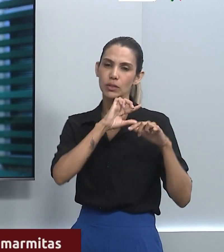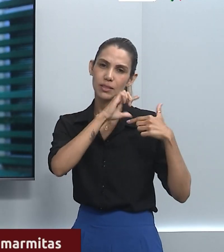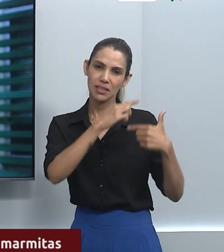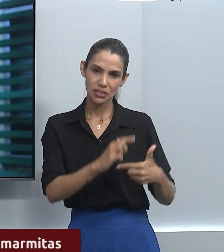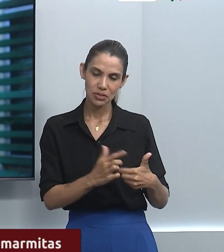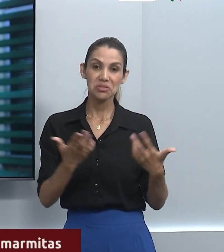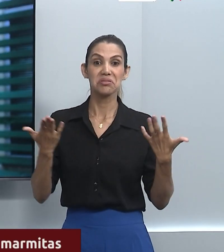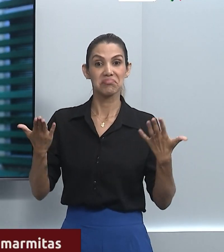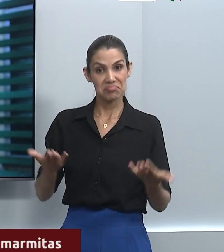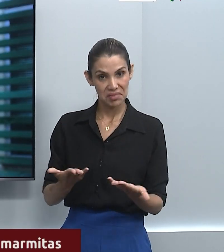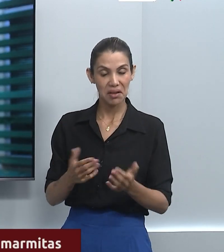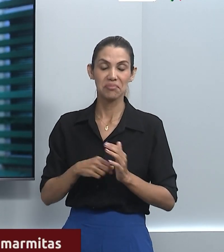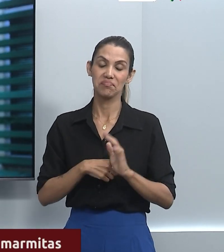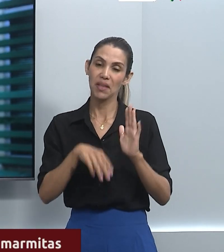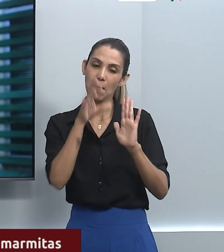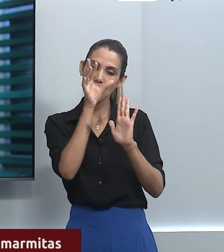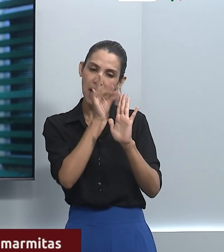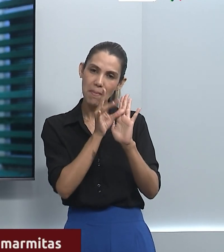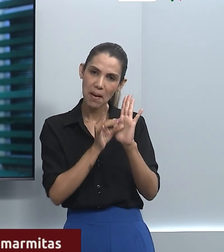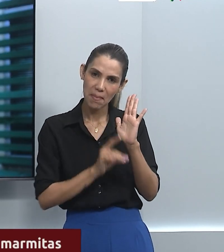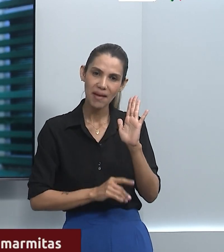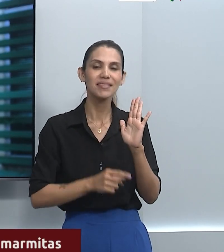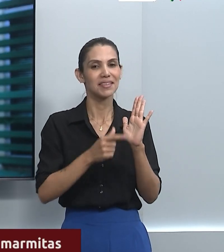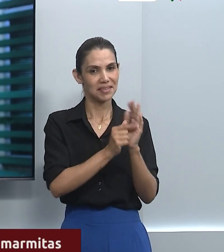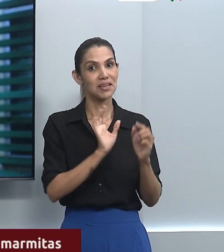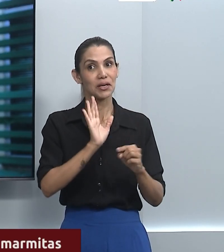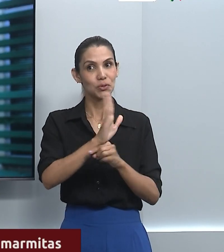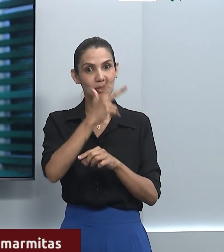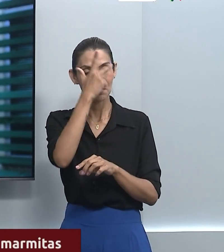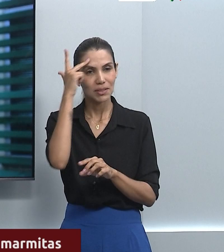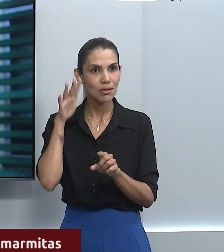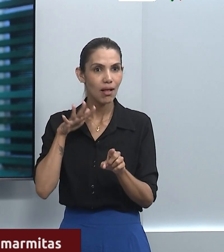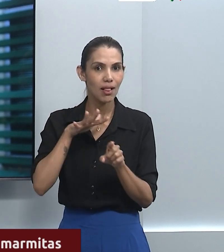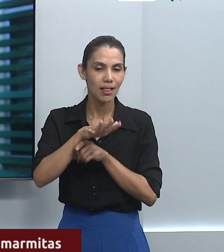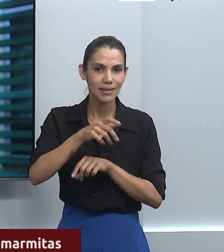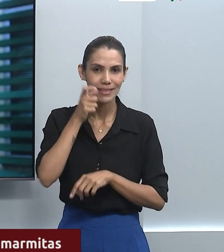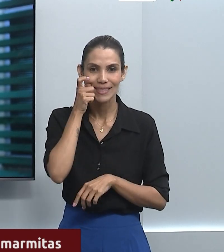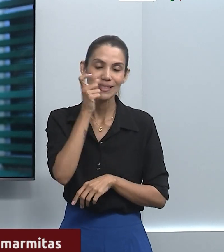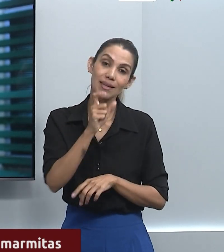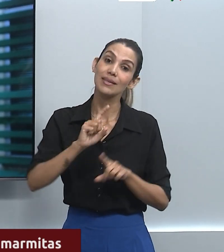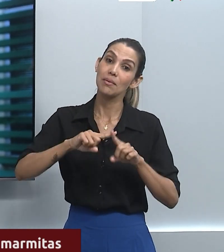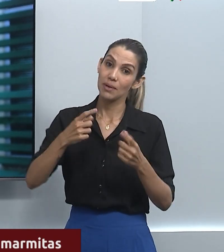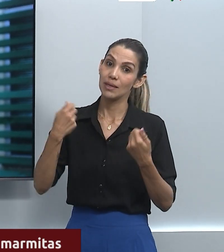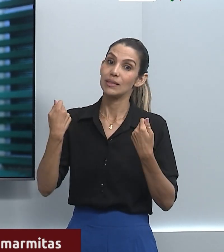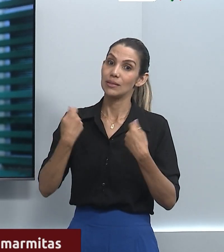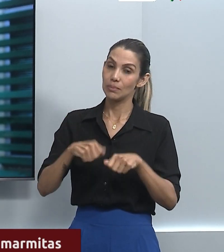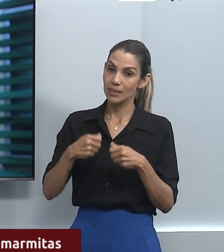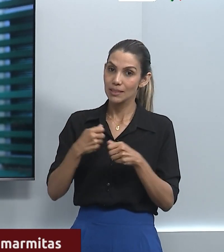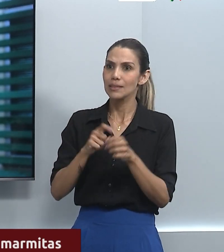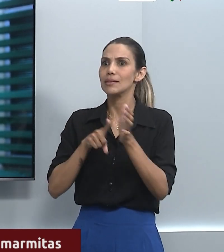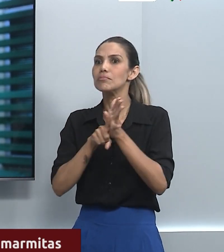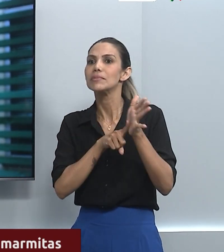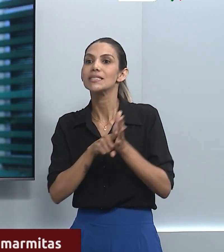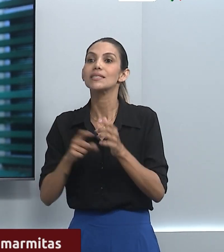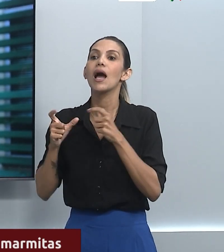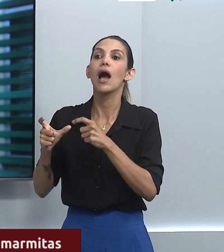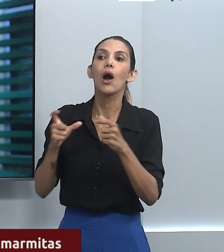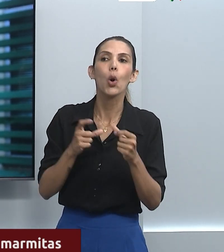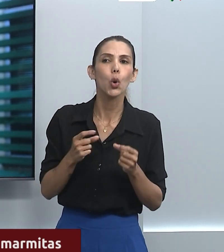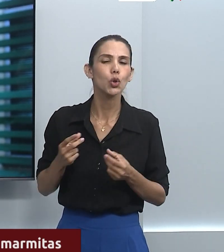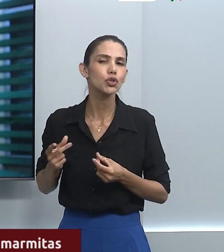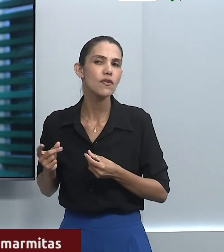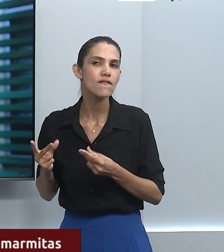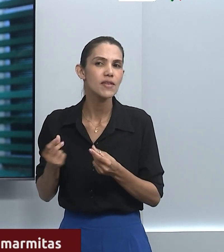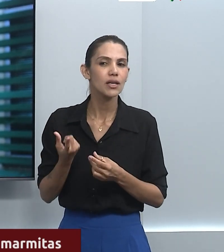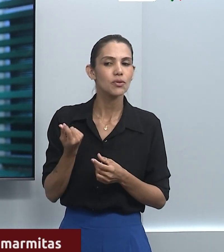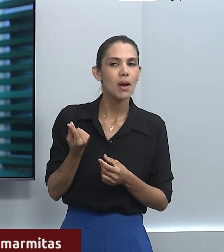fidelizar o cliente. Por outro lado, é importante fazer uma pesquisa de preços antes de comprar, além de conferir se aquela